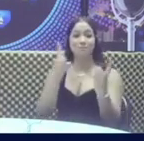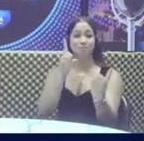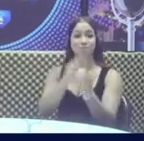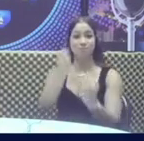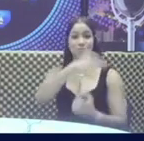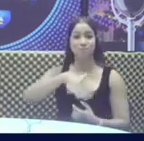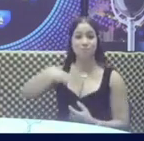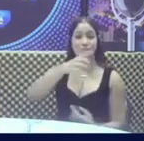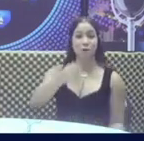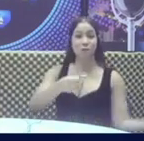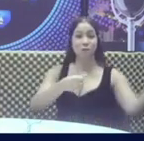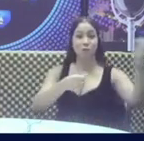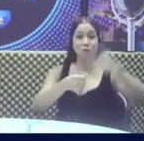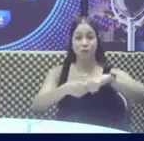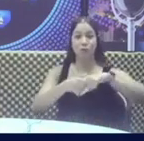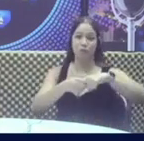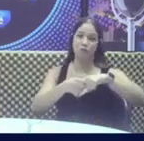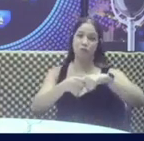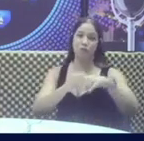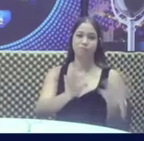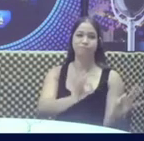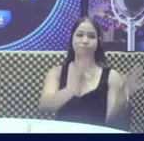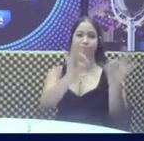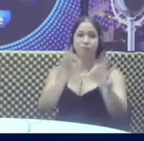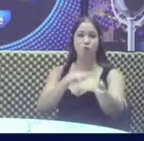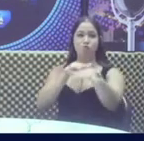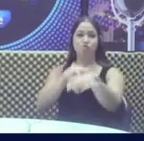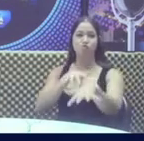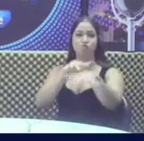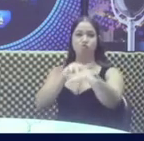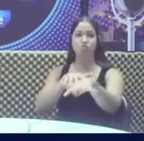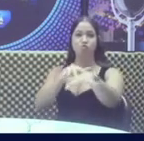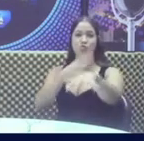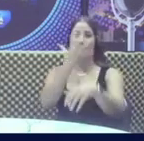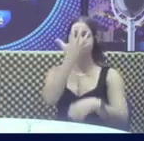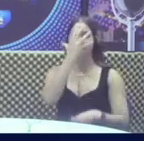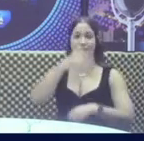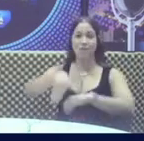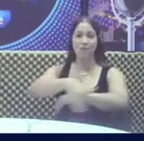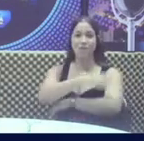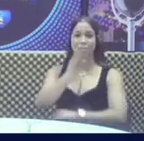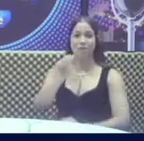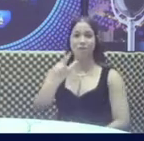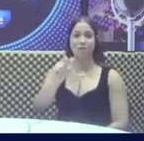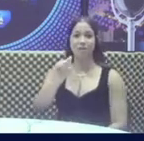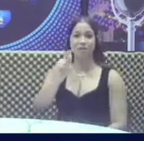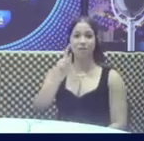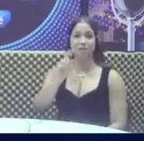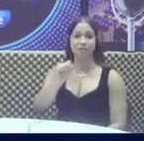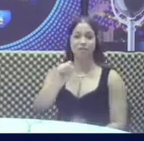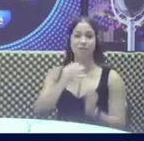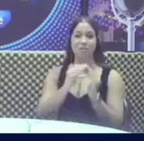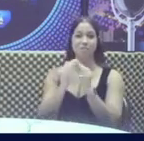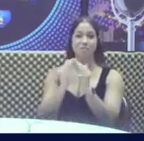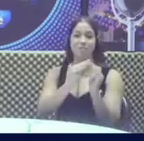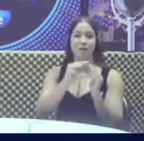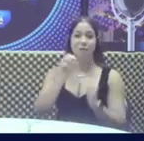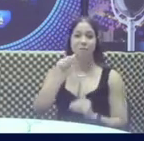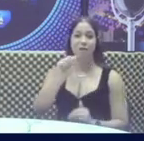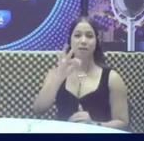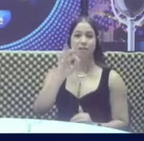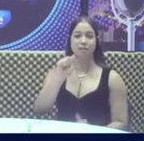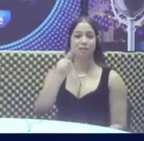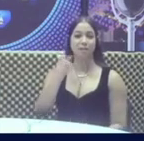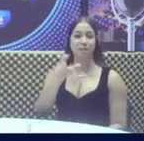atender a volta dos foliões que vão acompanhar os desfiles de Carnaval na Avenida Balaiadas, no bairro Marta Helena, na noite